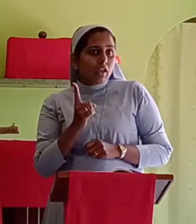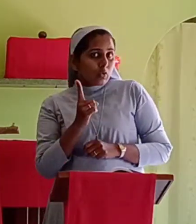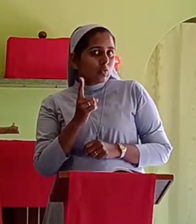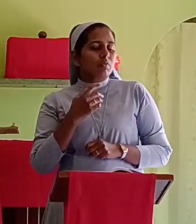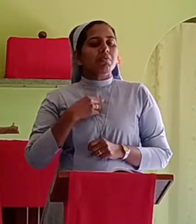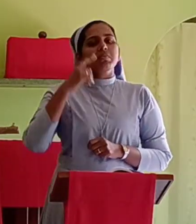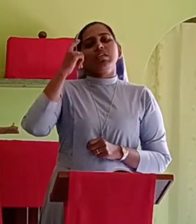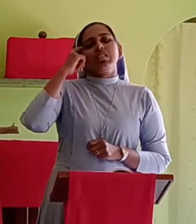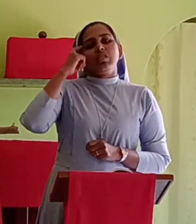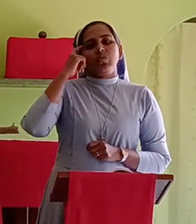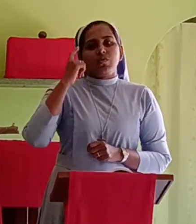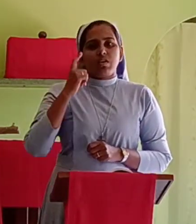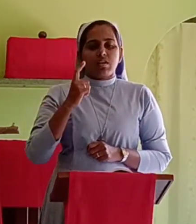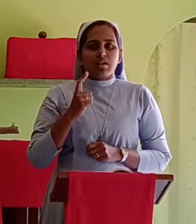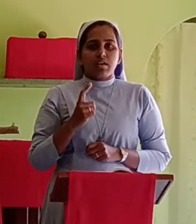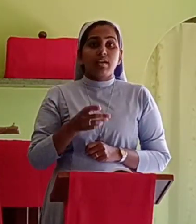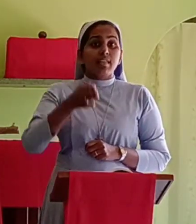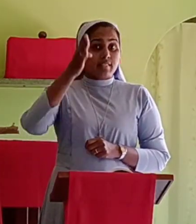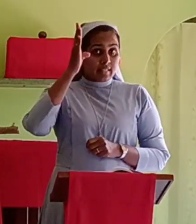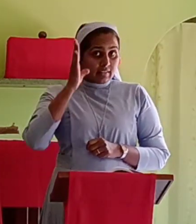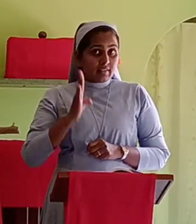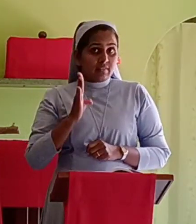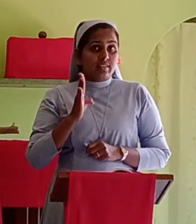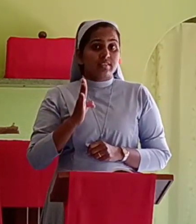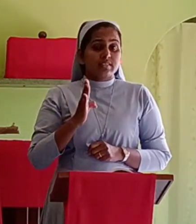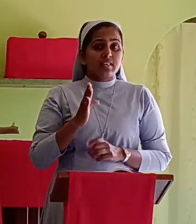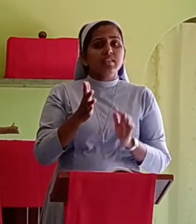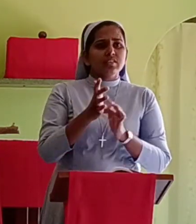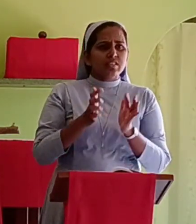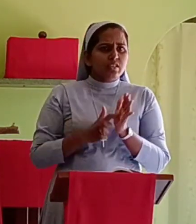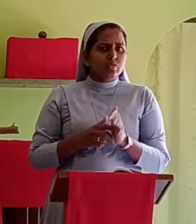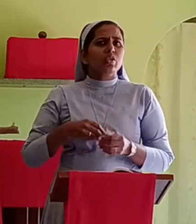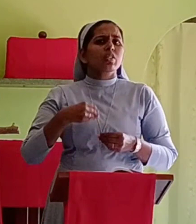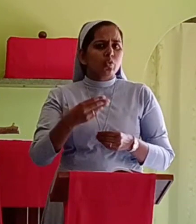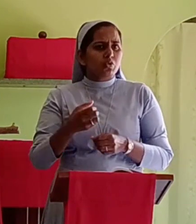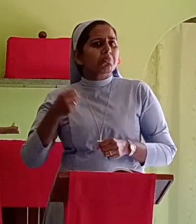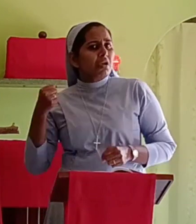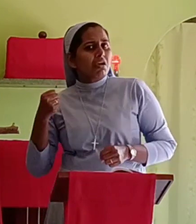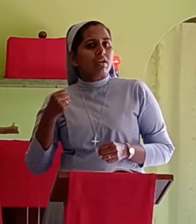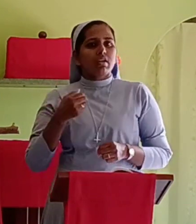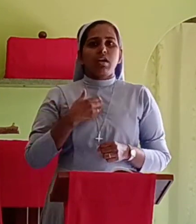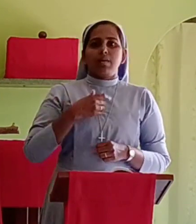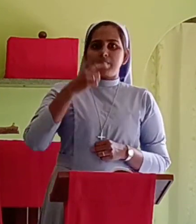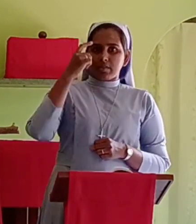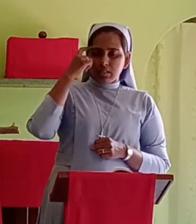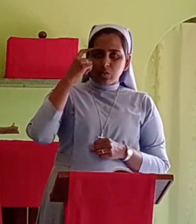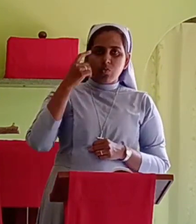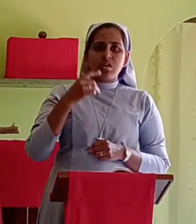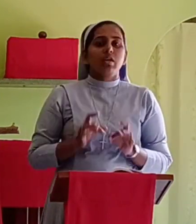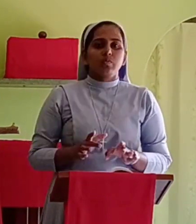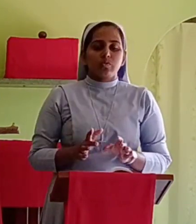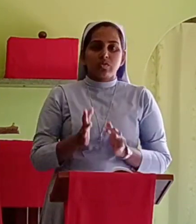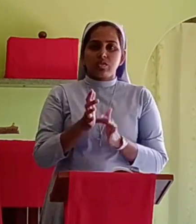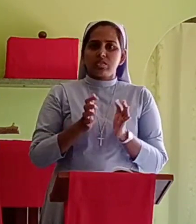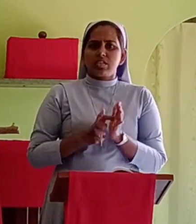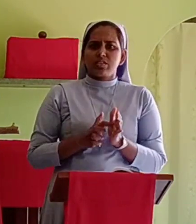අපට හැඟුණේය. එහෙත් එතුමන් තුවාල ලැබුවේ අපේ අපරාධ නිසාය. පොඩි කරනු ලැබුවේ අපේ